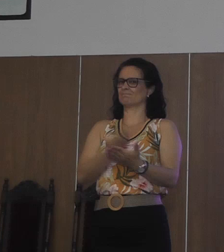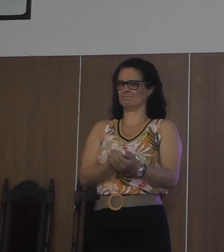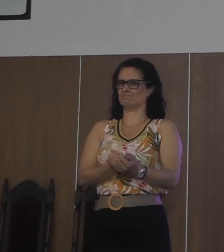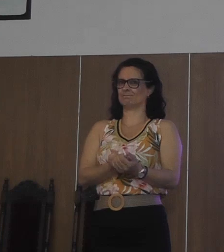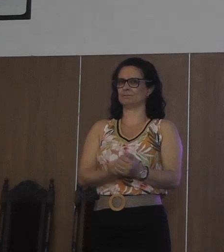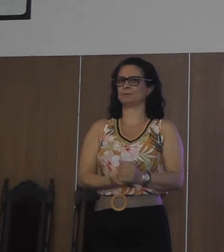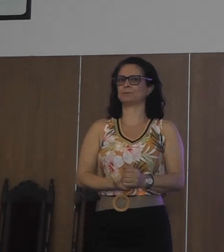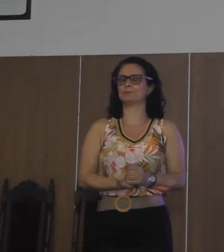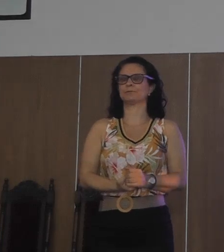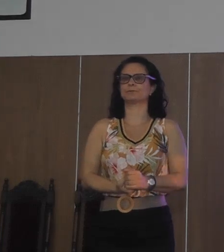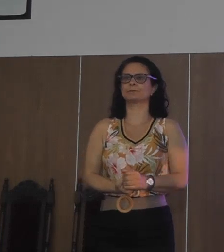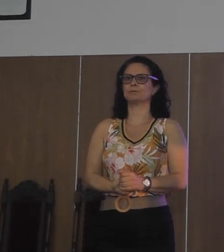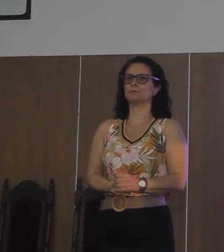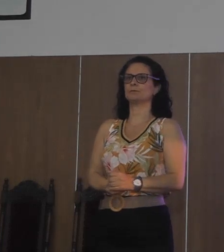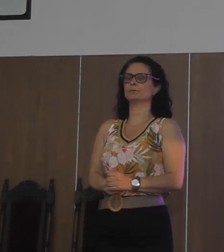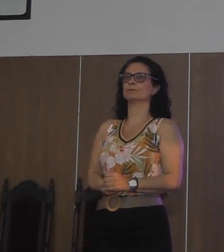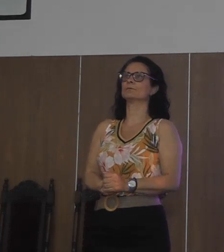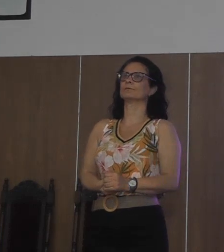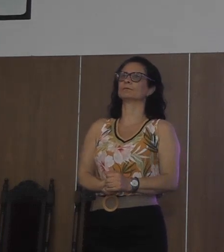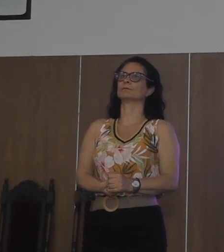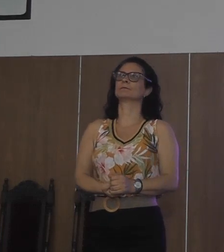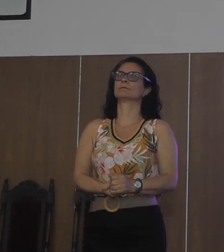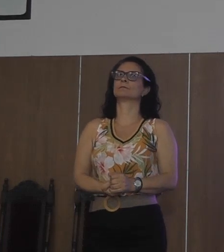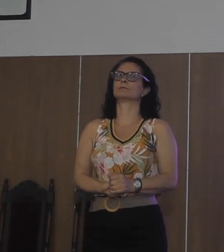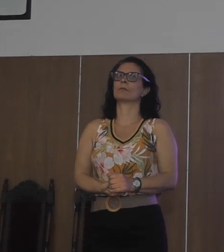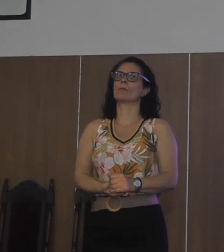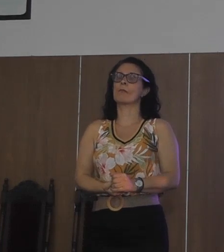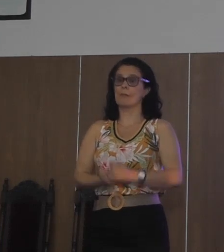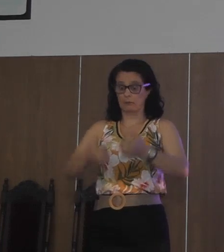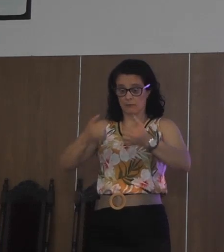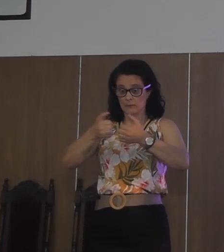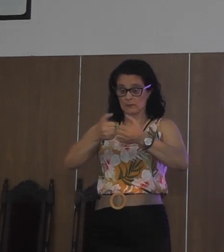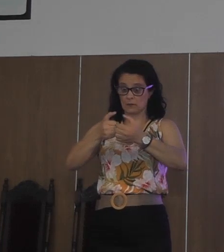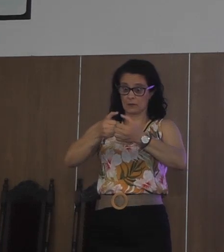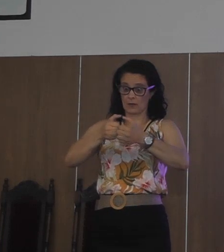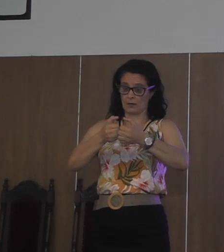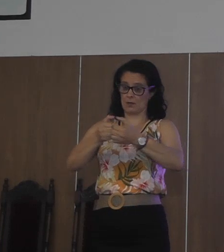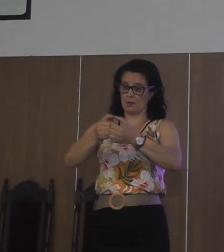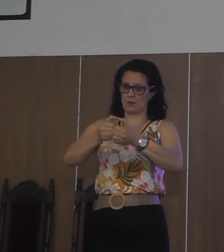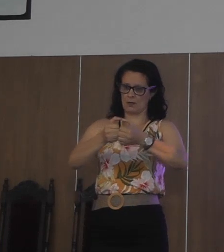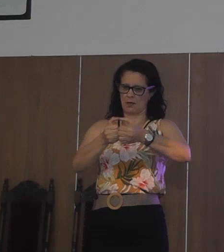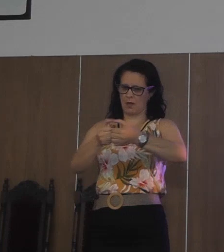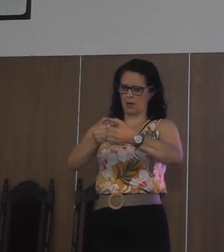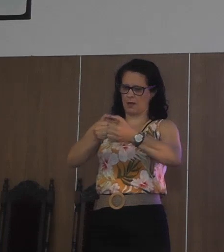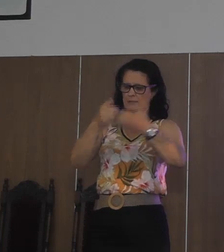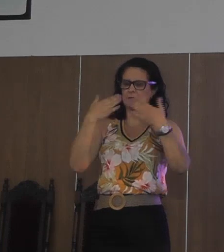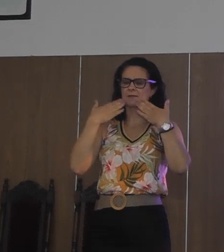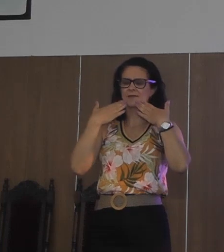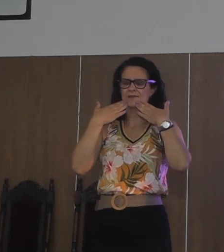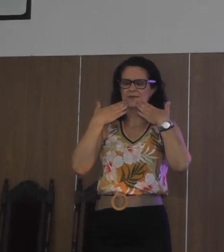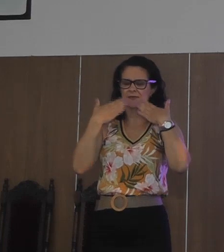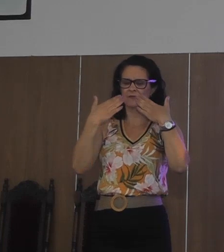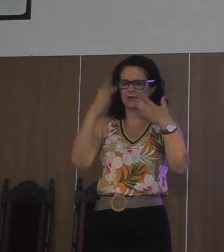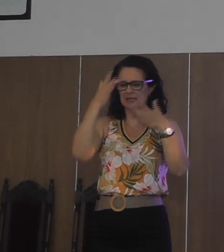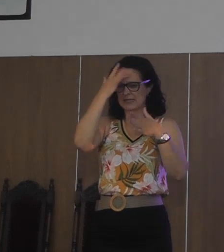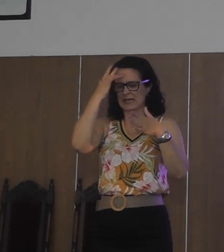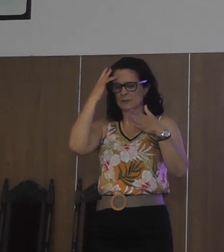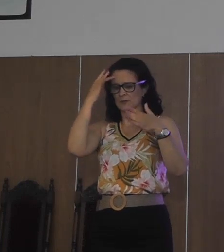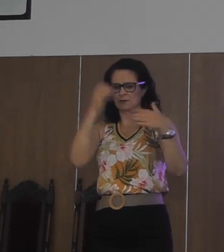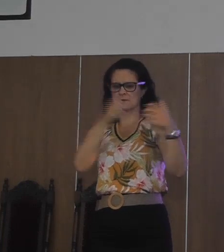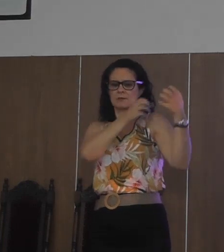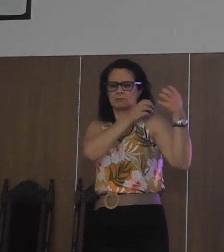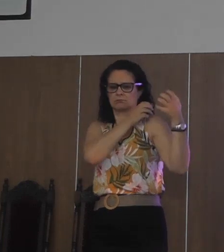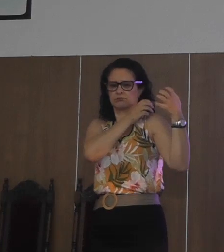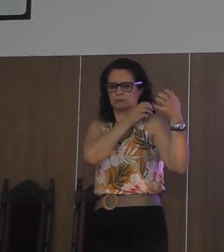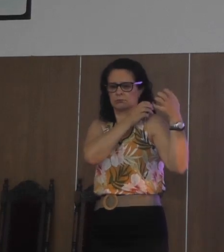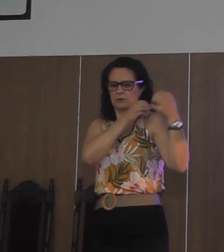Josué, a arca do Senhor vai na frente, a palavra de Deus relata isso, e o rio é